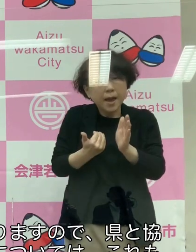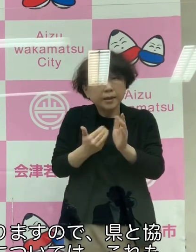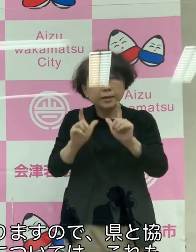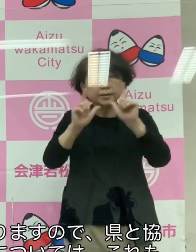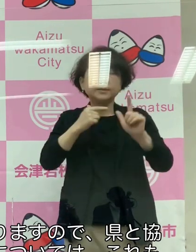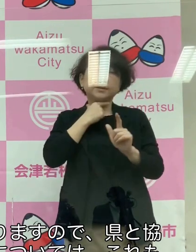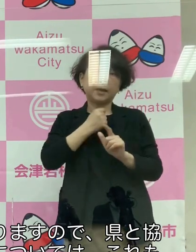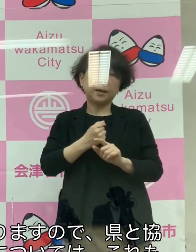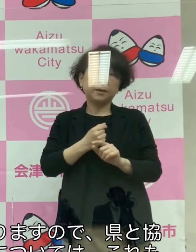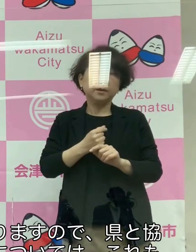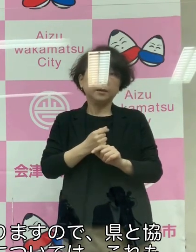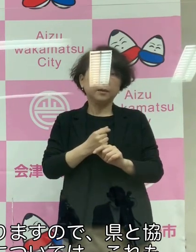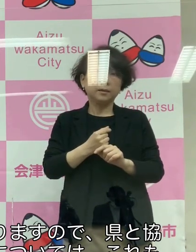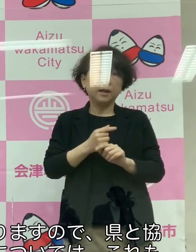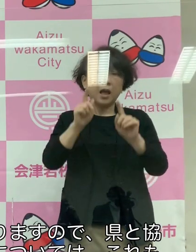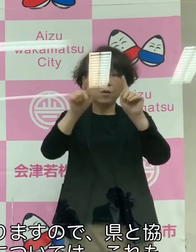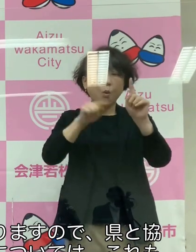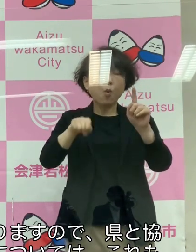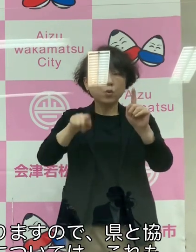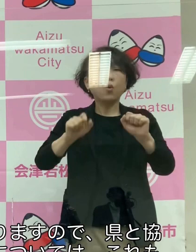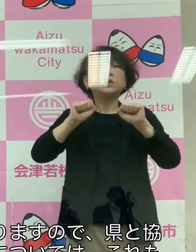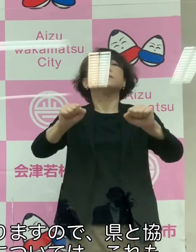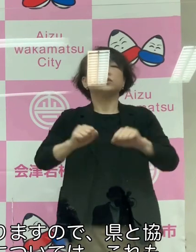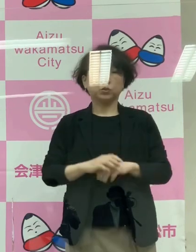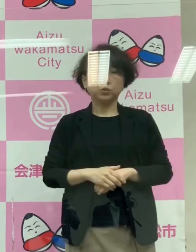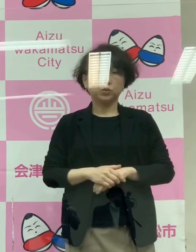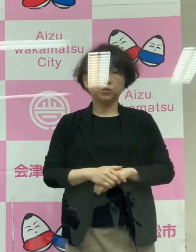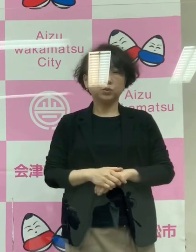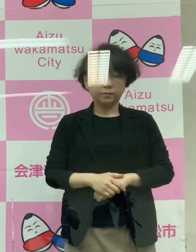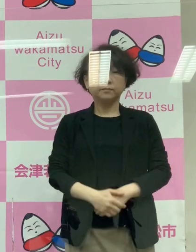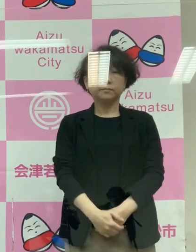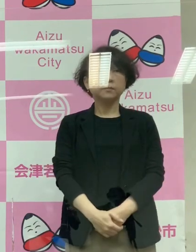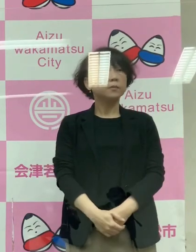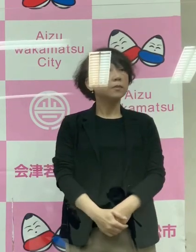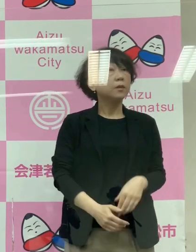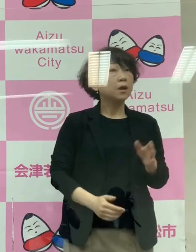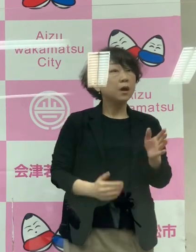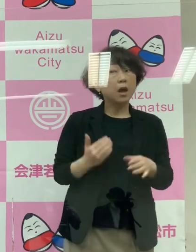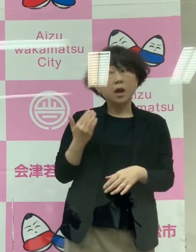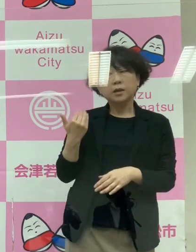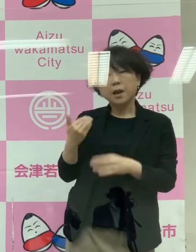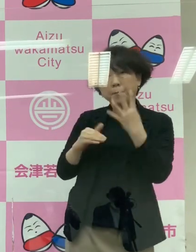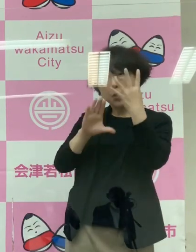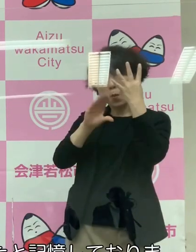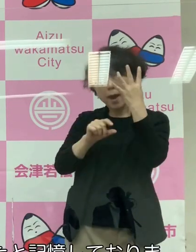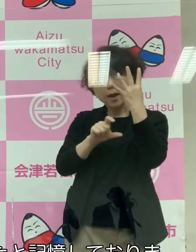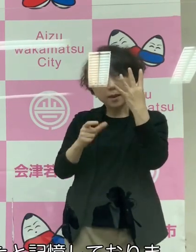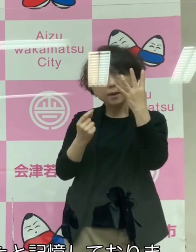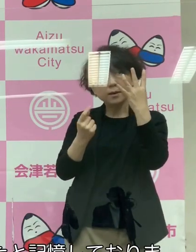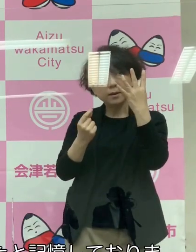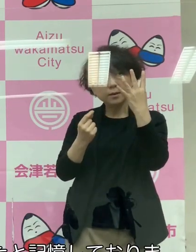います。公表させていただきます。 前回は4万円でしたよね、